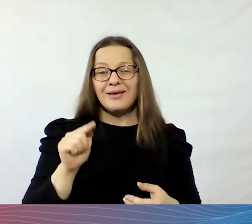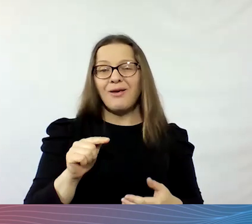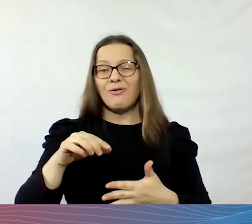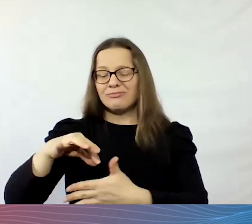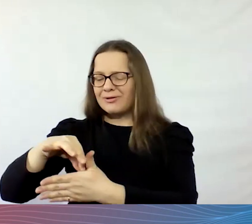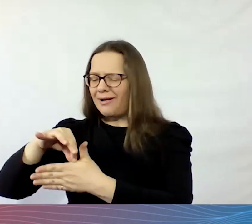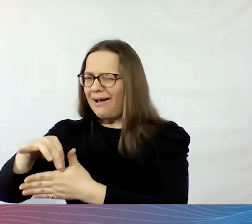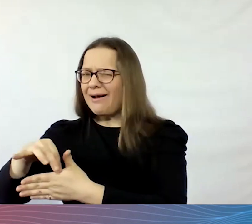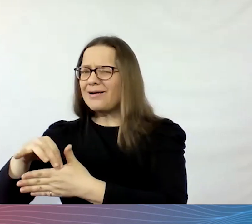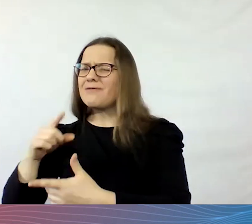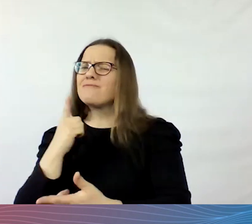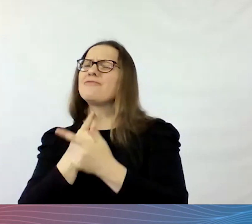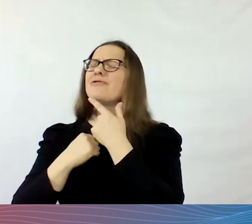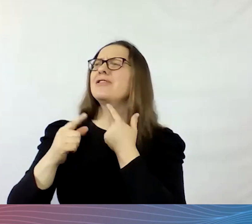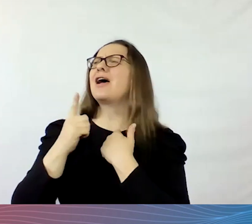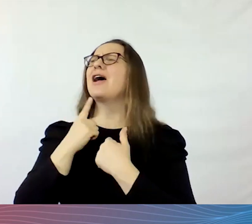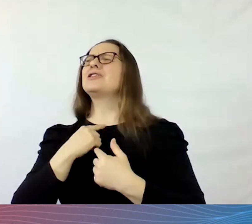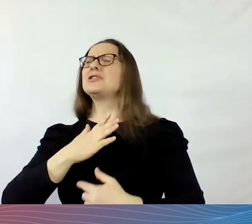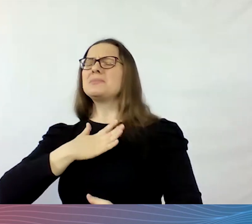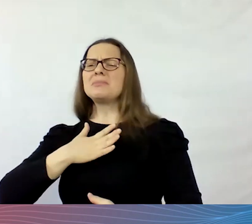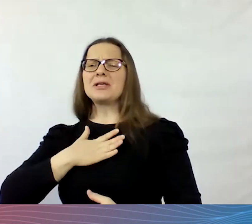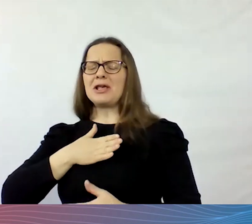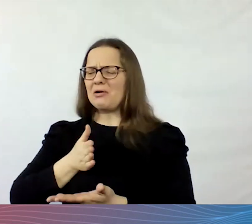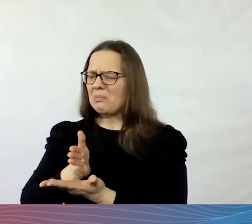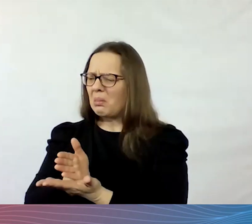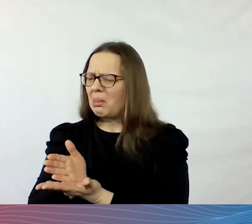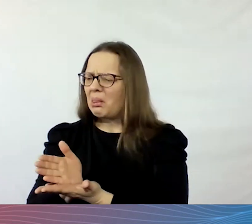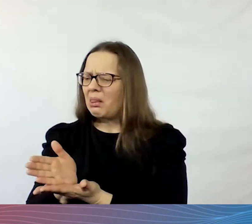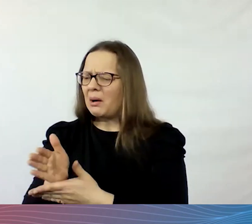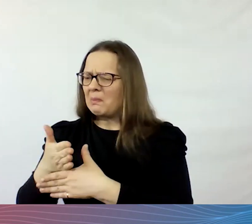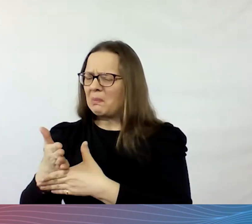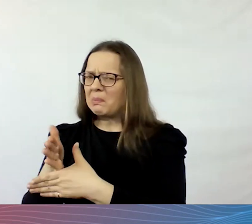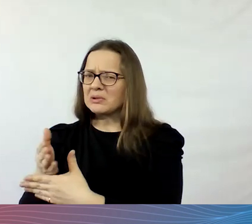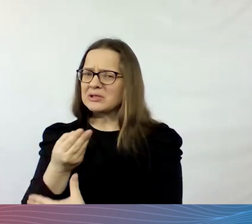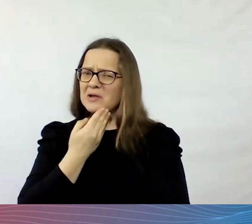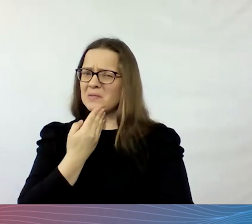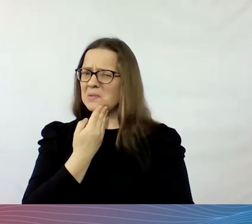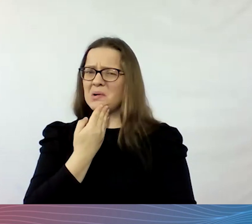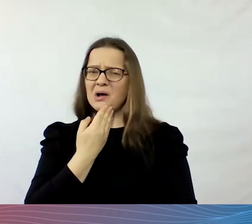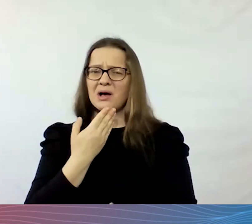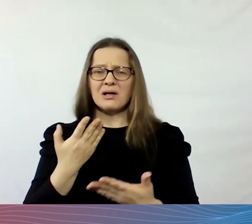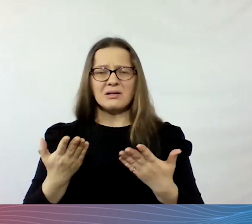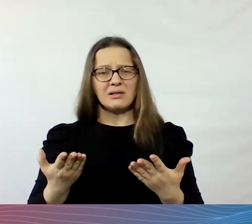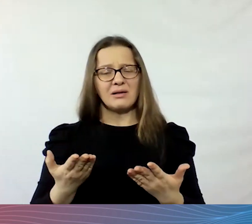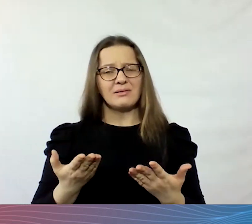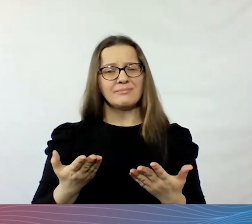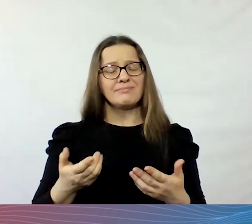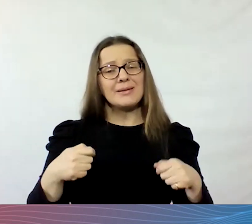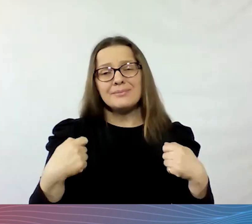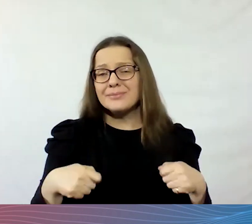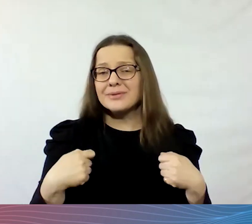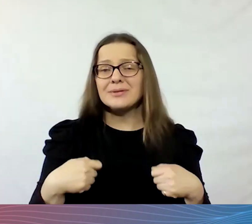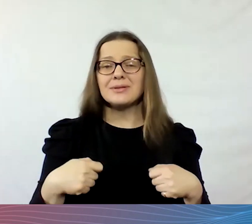no seu chamamento, como andar do modo digno no seu chamamento, o andar peripatel, irmãos, é andar